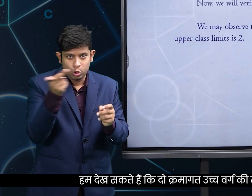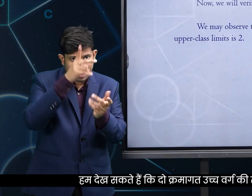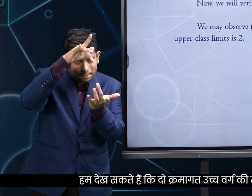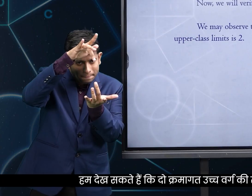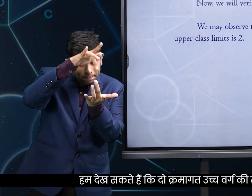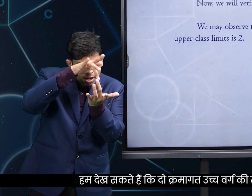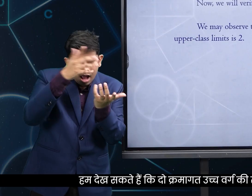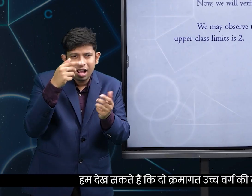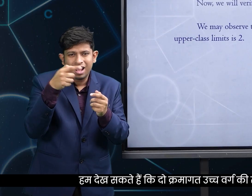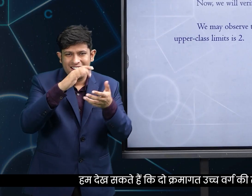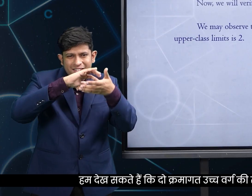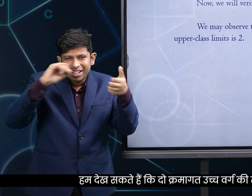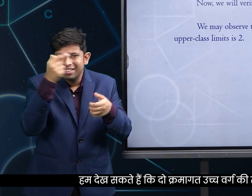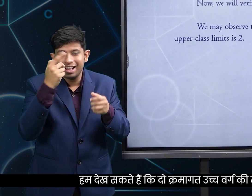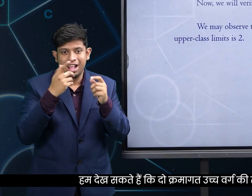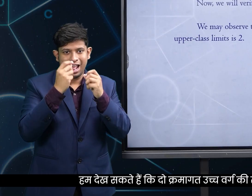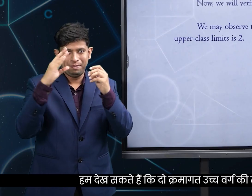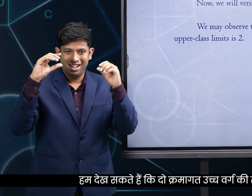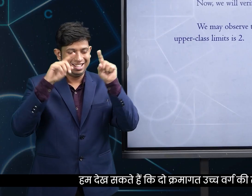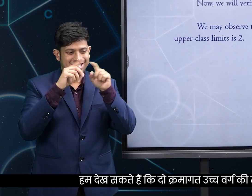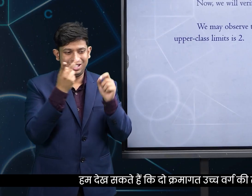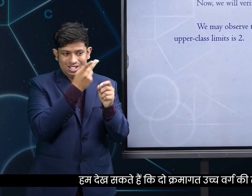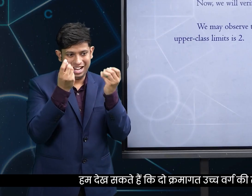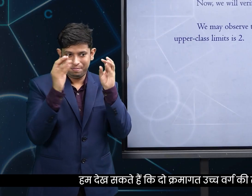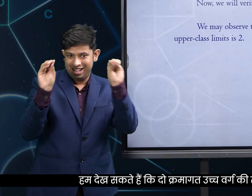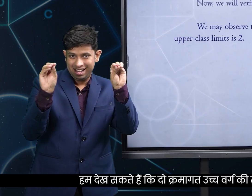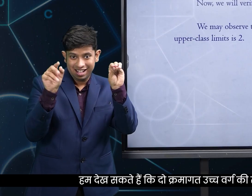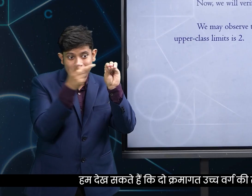क्रमागत उच्च वर्ग की सीमाओं के बीच का अंतर 2 है।